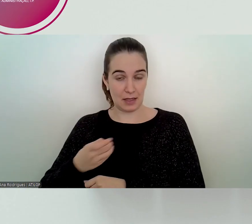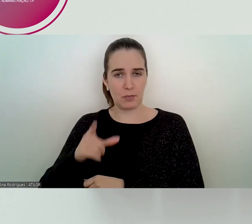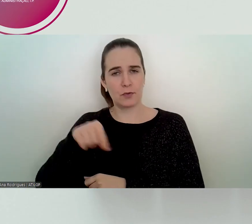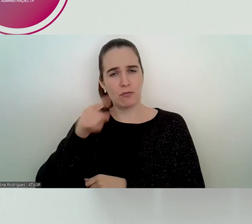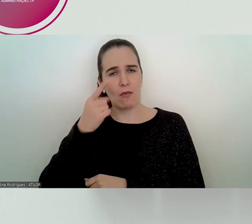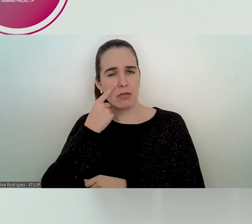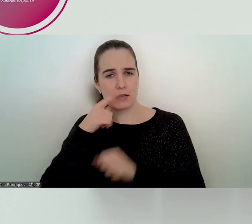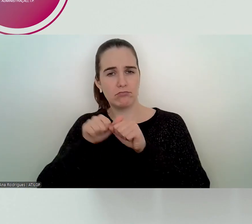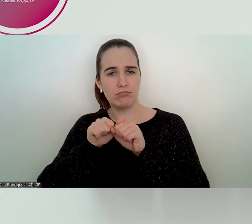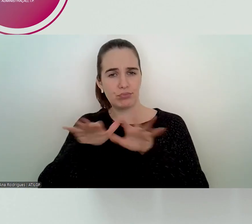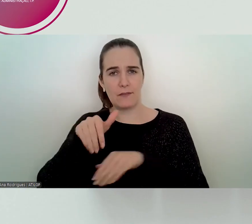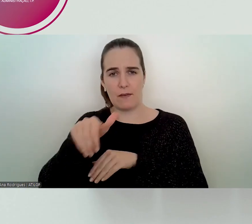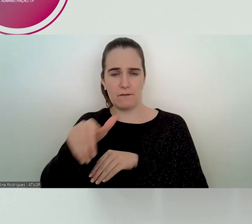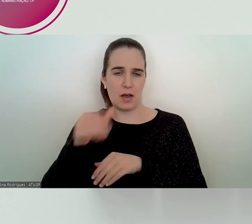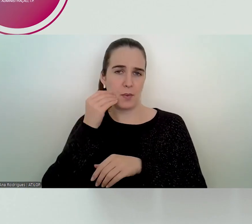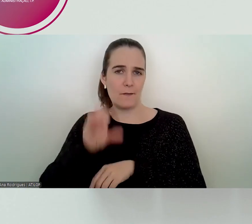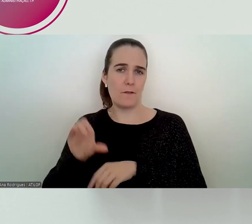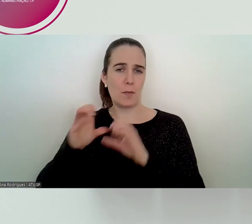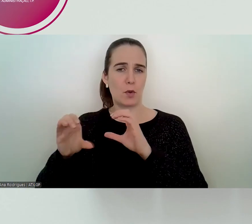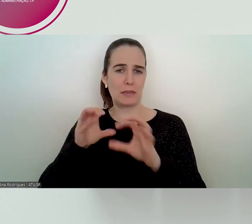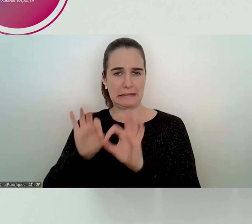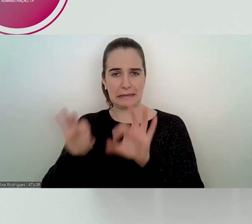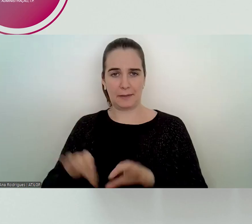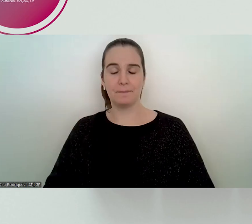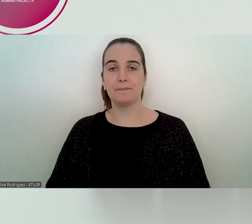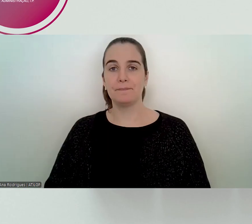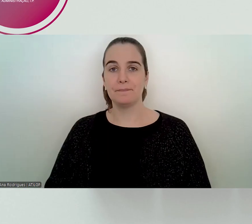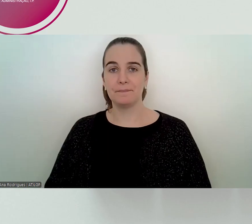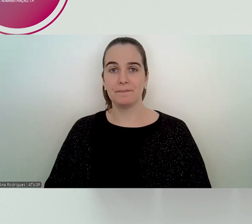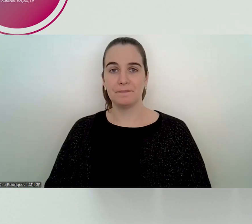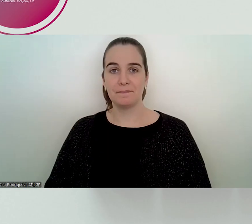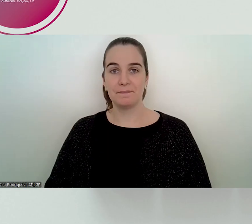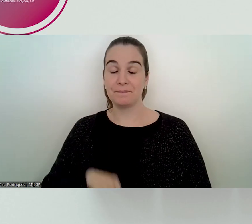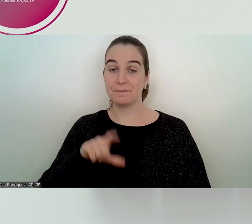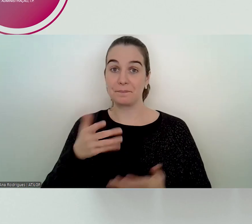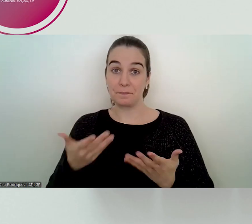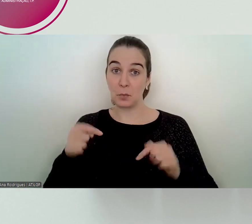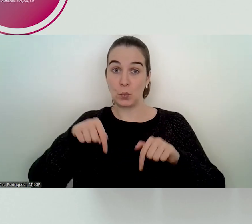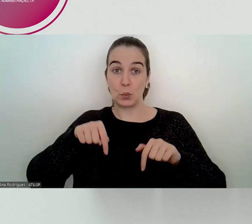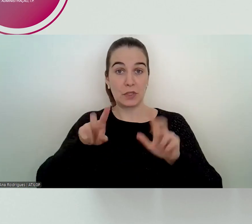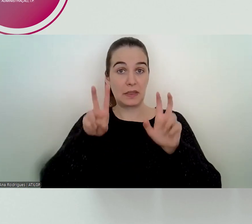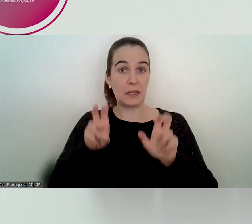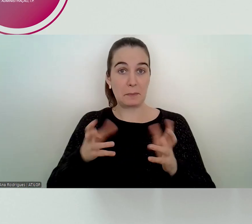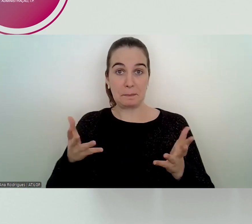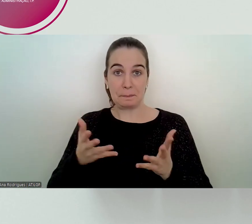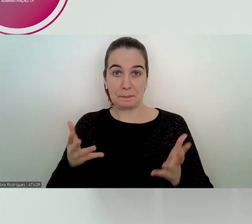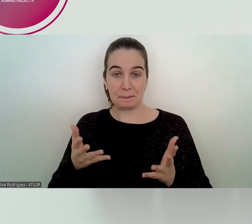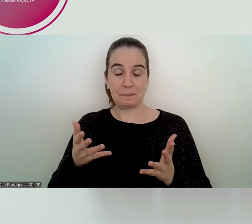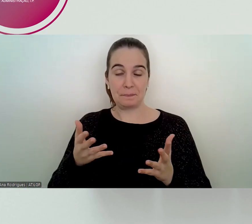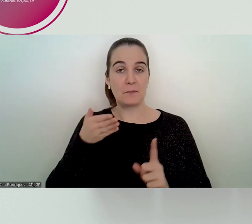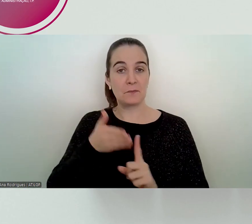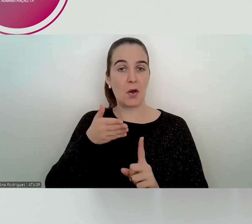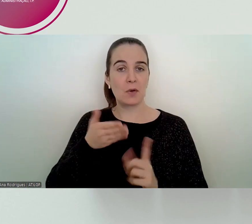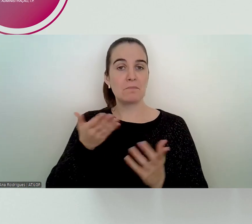divulgação através dos nossos meios de comunicação. E, focando naquilo que é o propósito que nos junta hoje, o